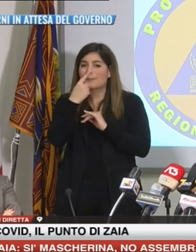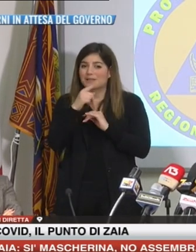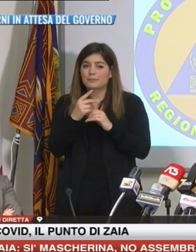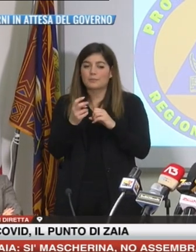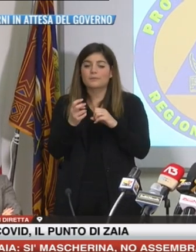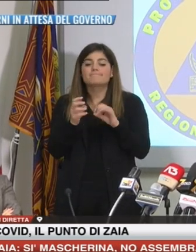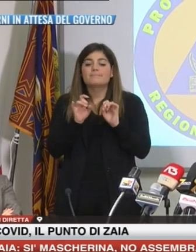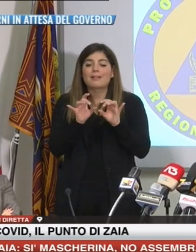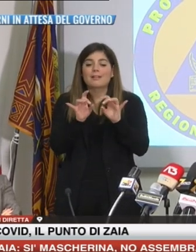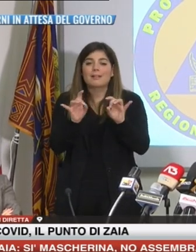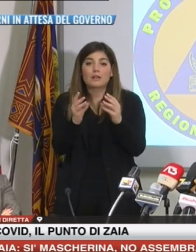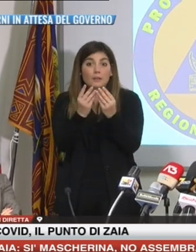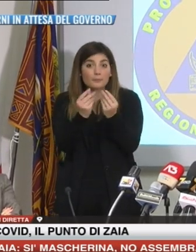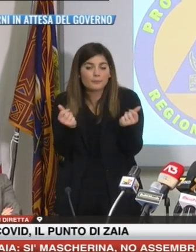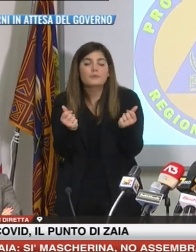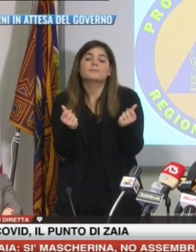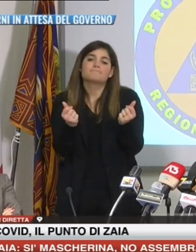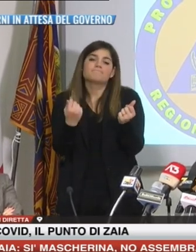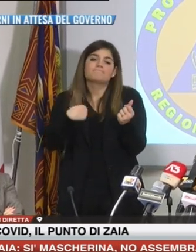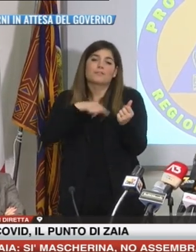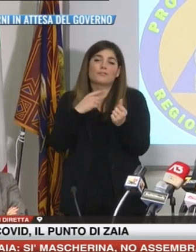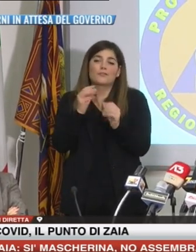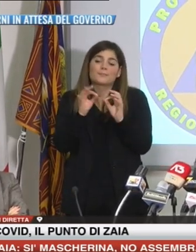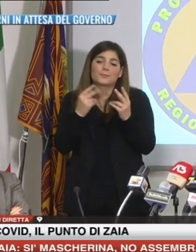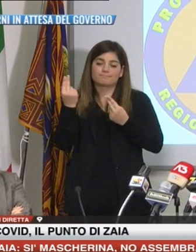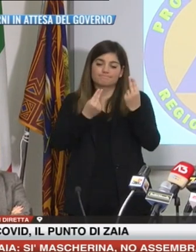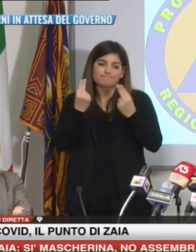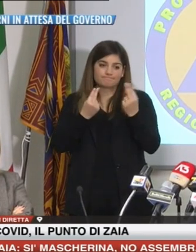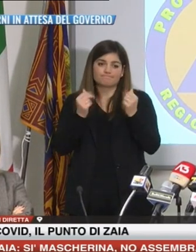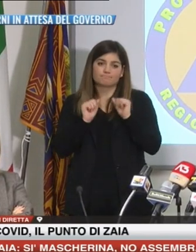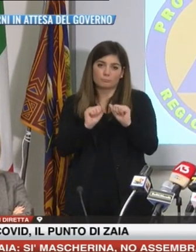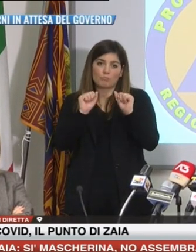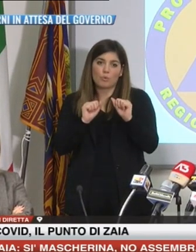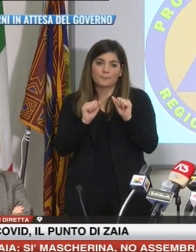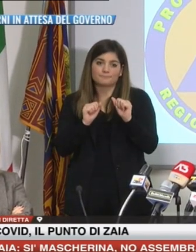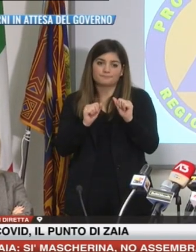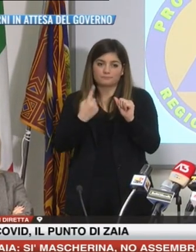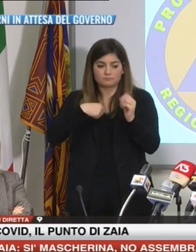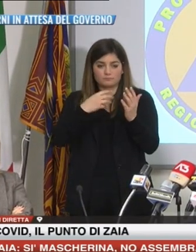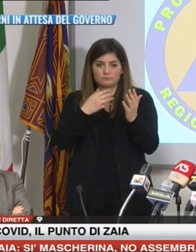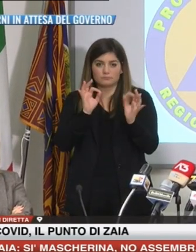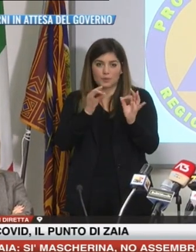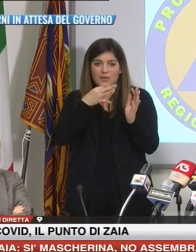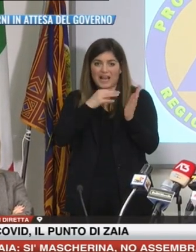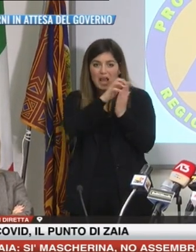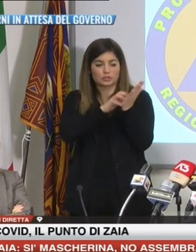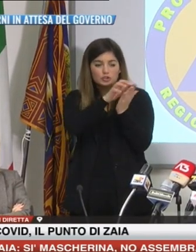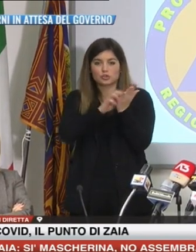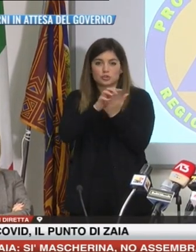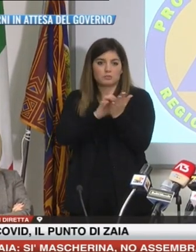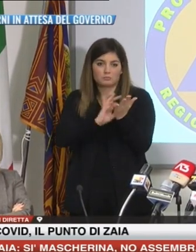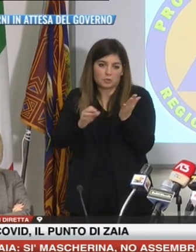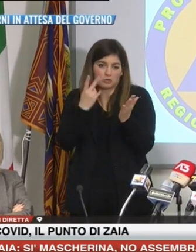e noi sappiamo chi abbiamo dato i tamponi e se sono stati fatti o no. Ma poi lo vediamo nelle prescrizioni da tutto. Ok, va bene.